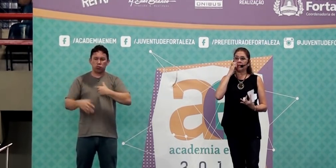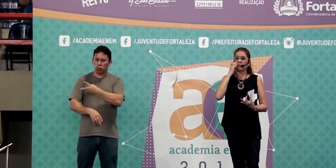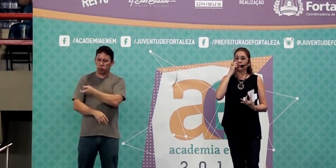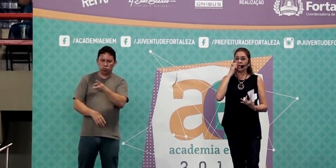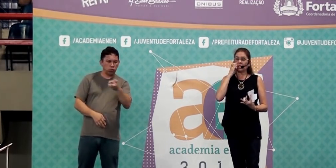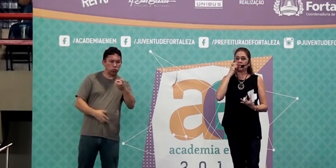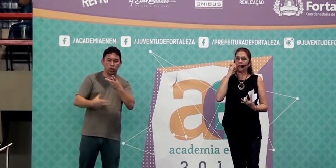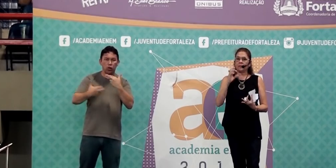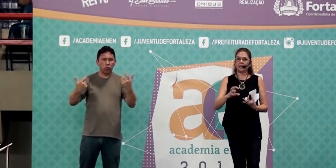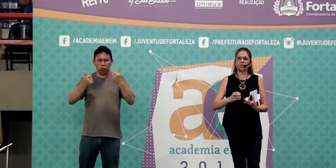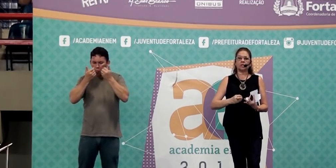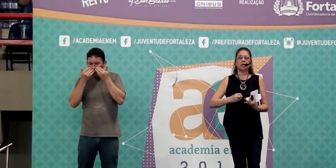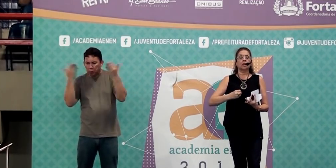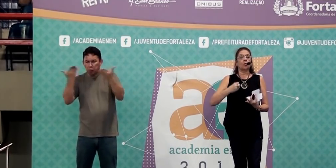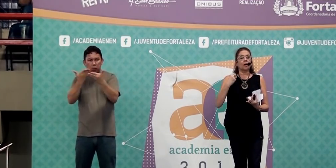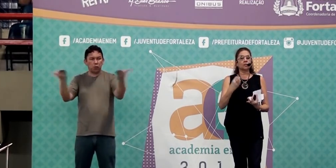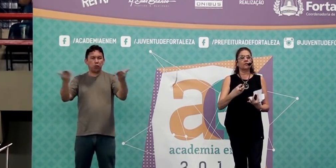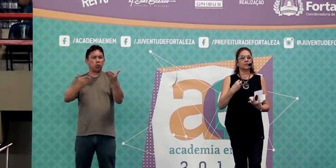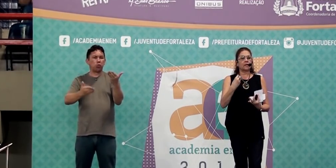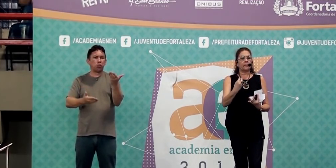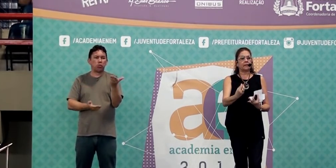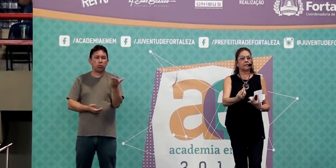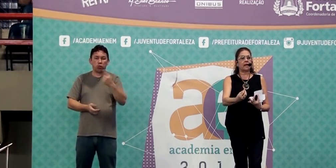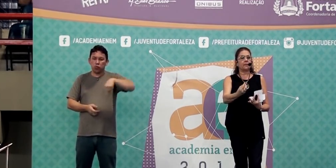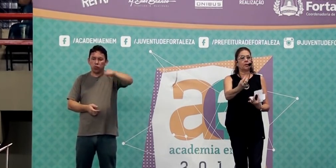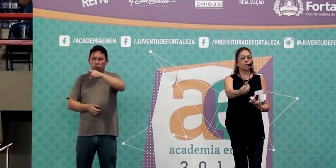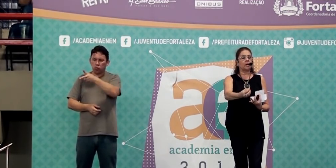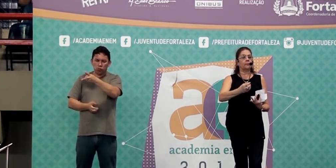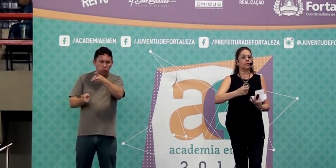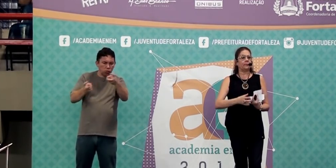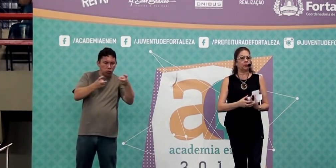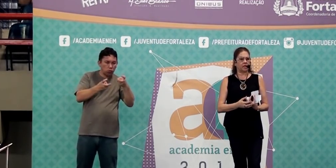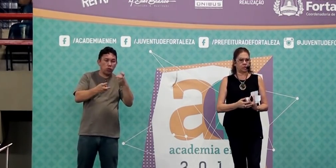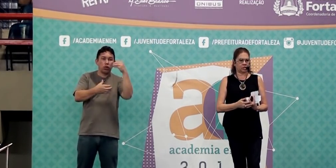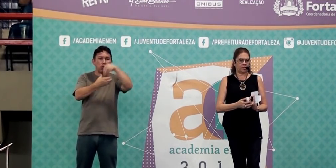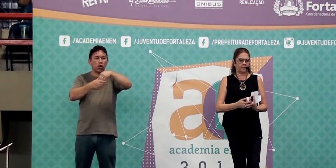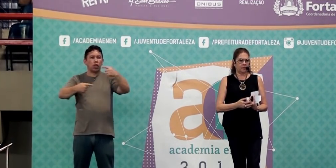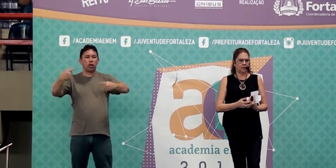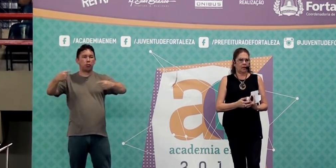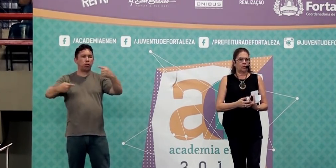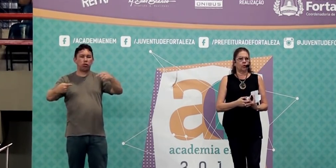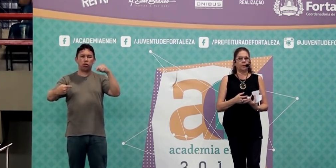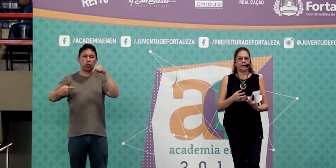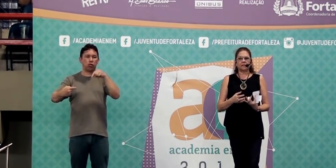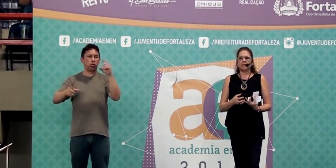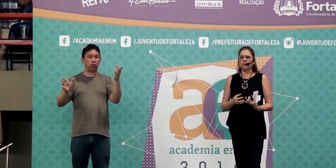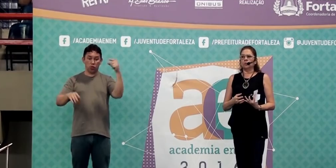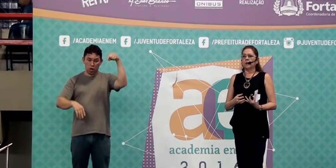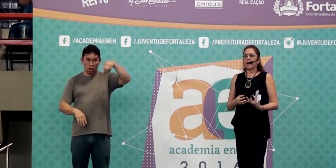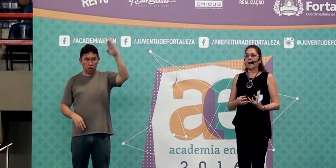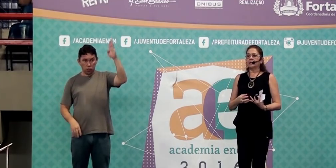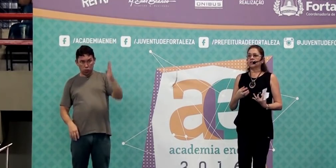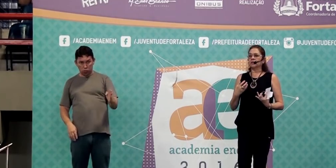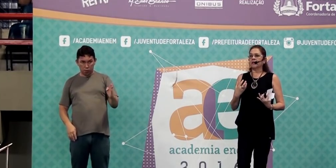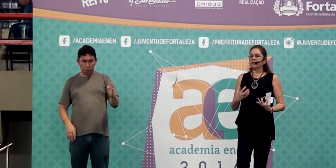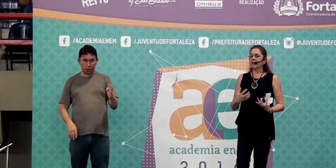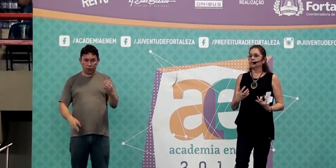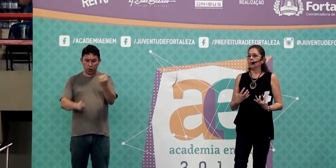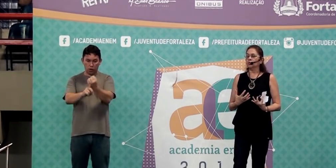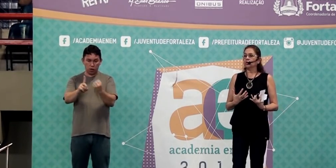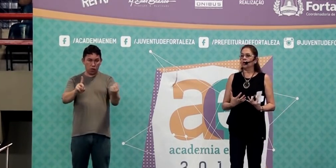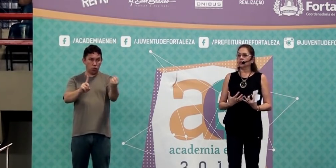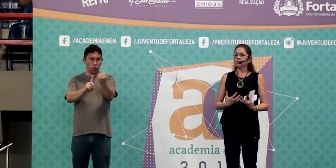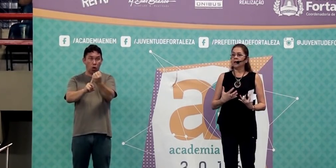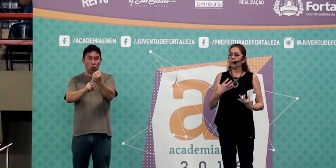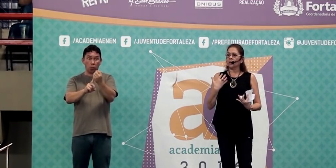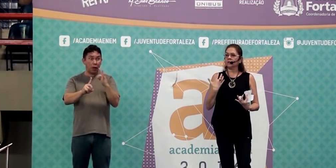percebe isso nitidamente quando você percebe no campo da política. No Brasil, a sociedade